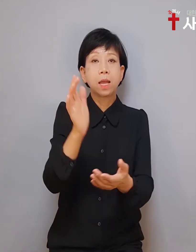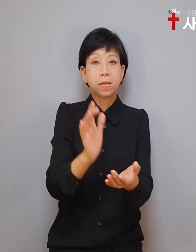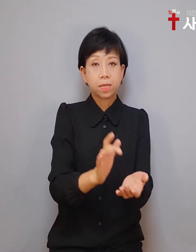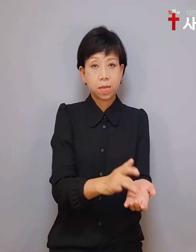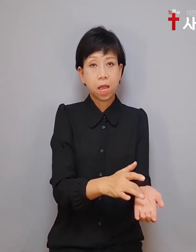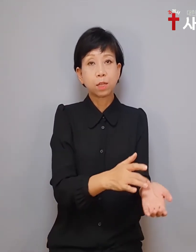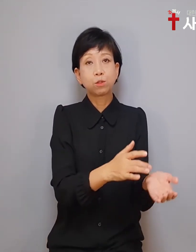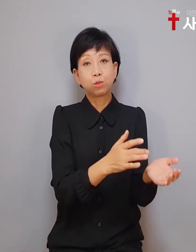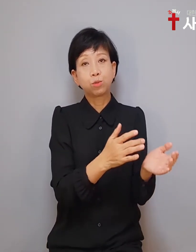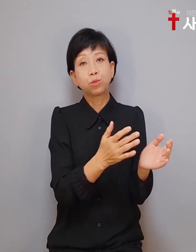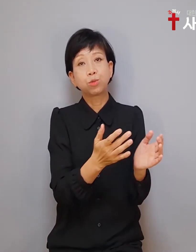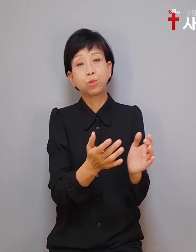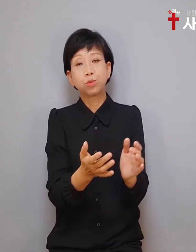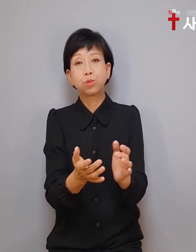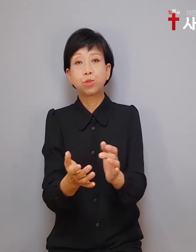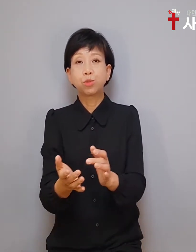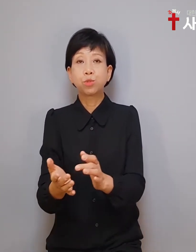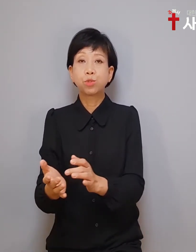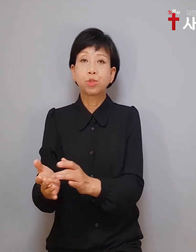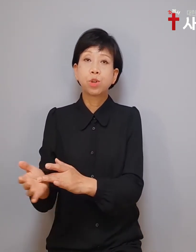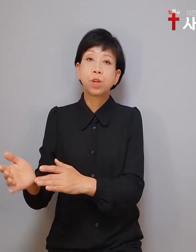독생자 예수,